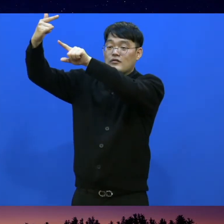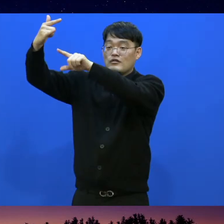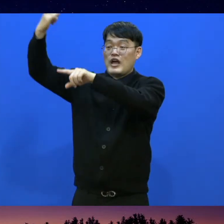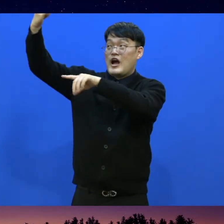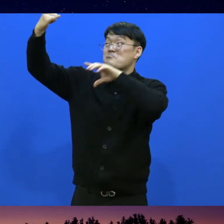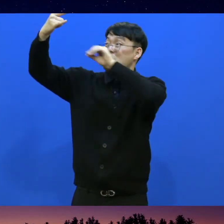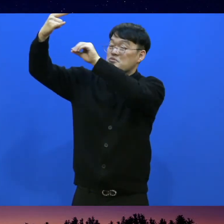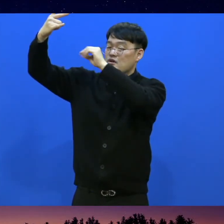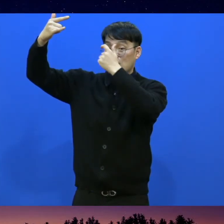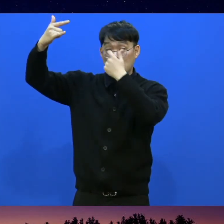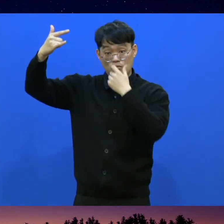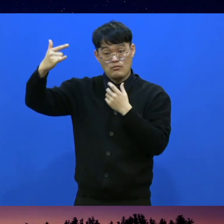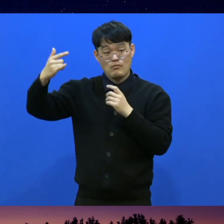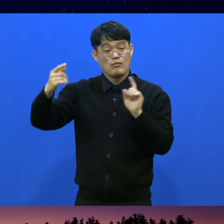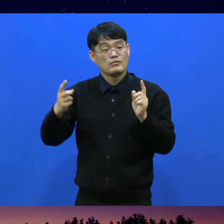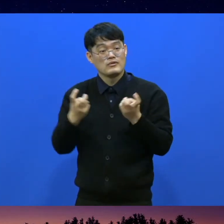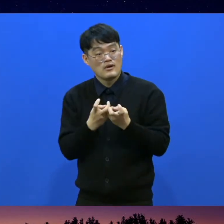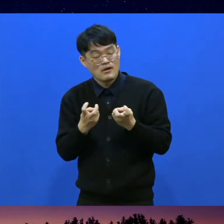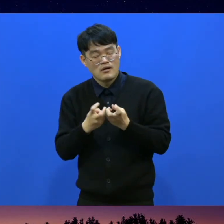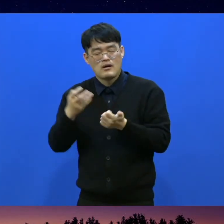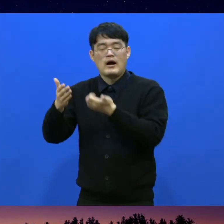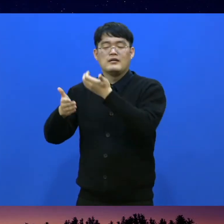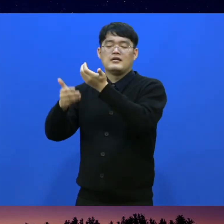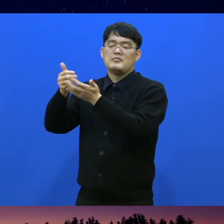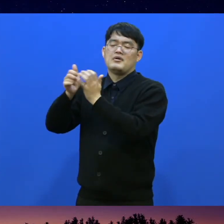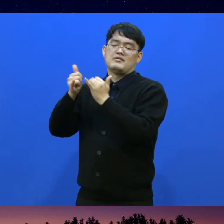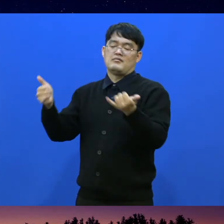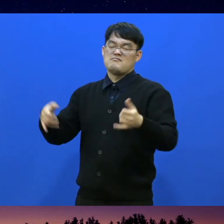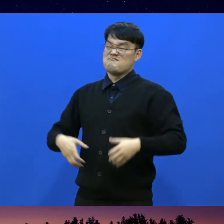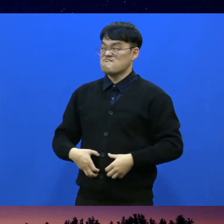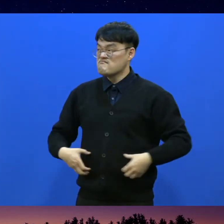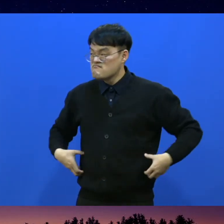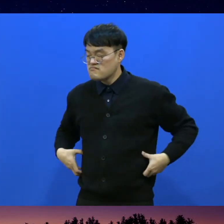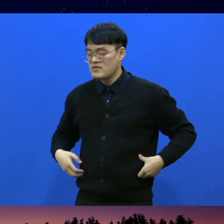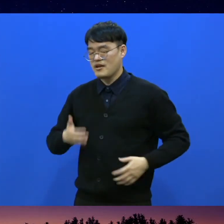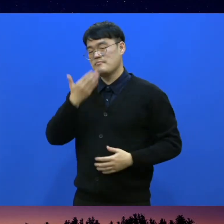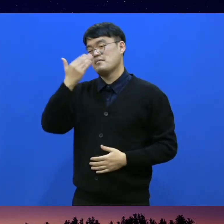어떻게 할 수가 있어요. 여러분 이 하나님의 사람들이 이렇게 대담해지는 겁니다.